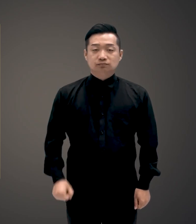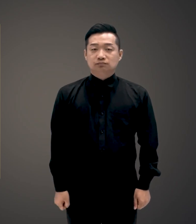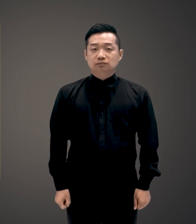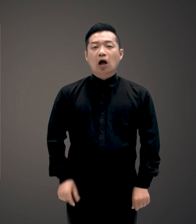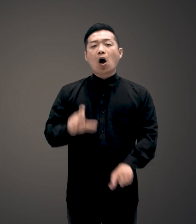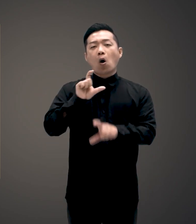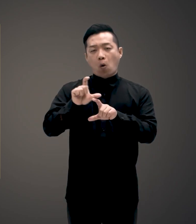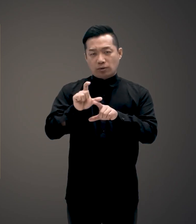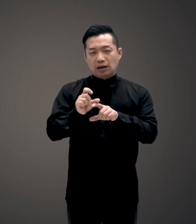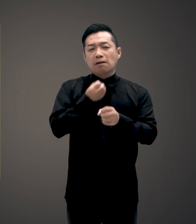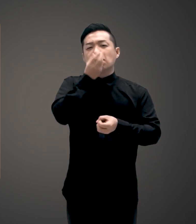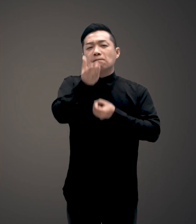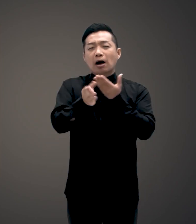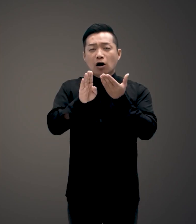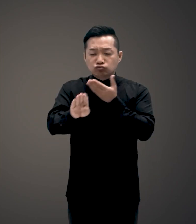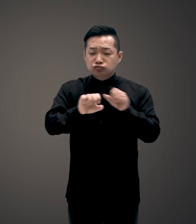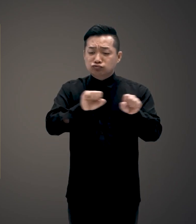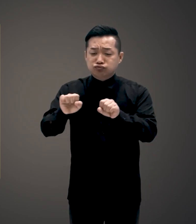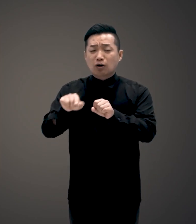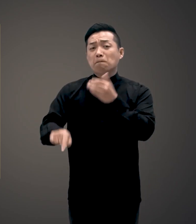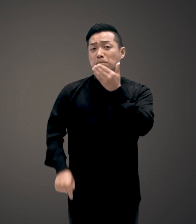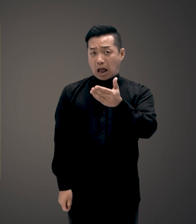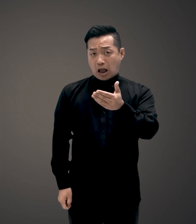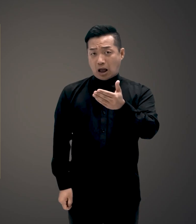고민은 밖으로 털어내야 동사가 돼.